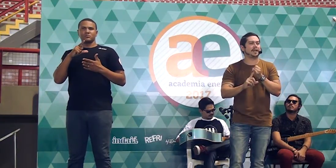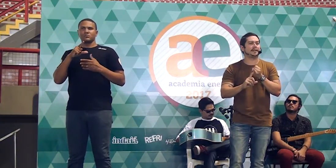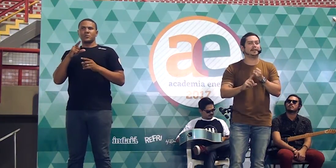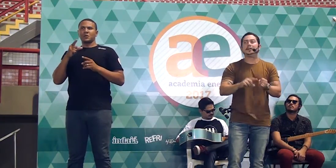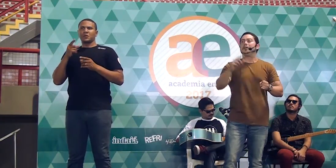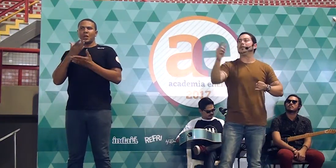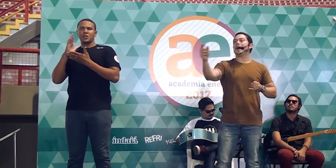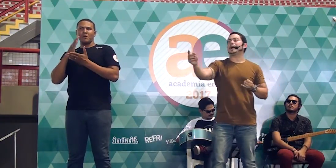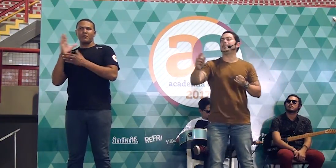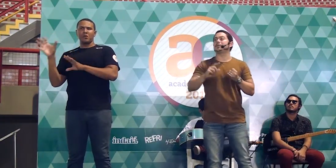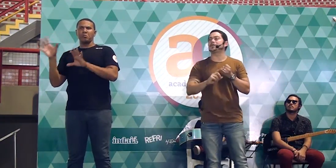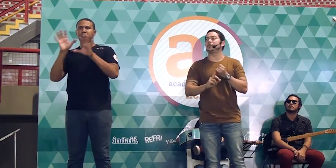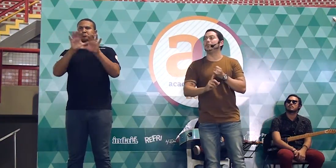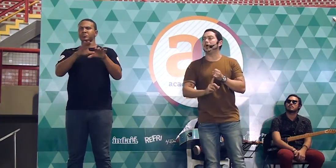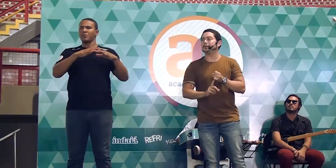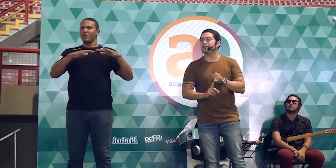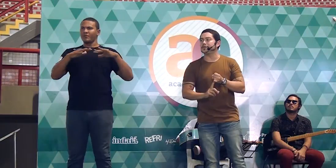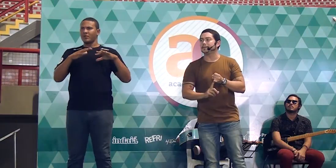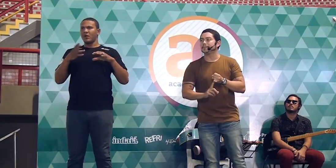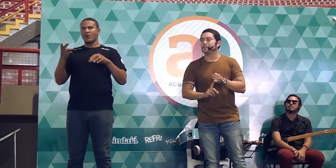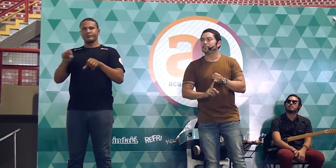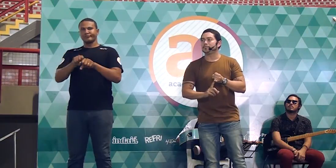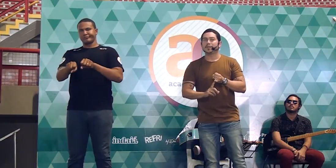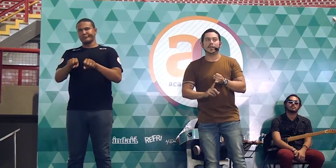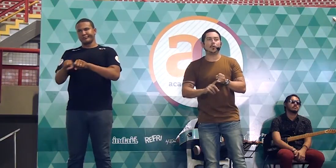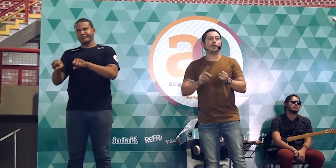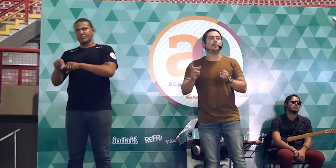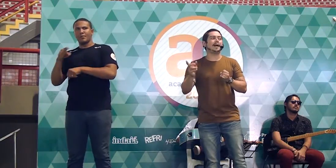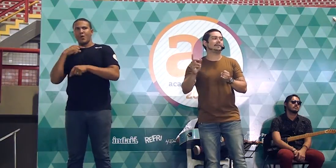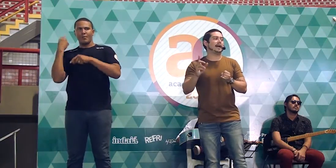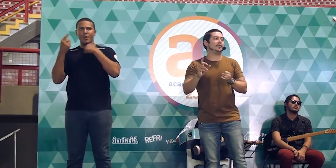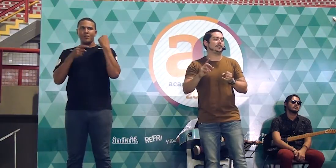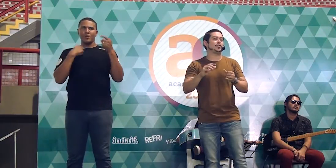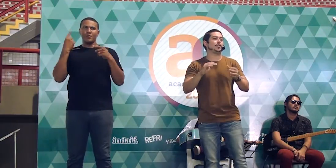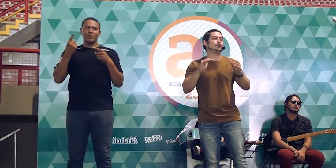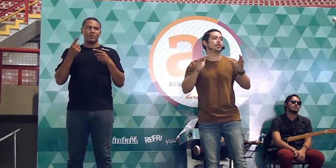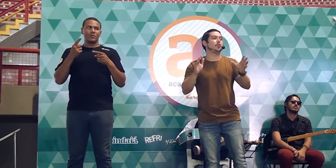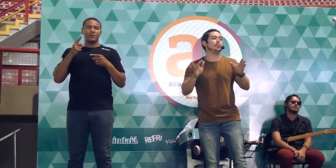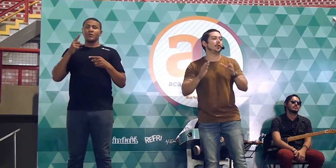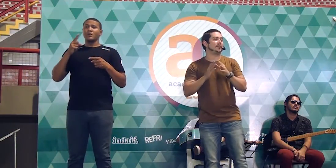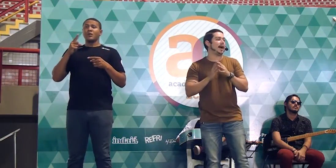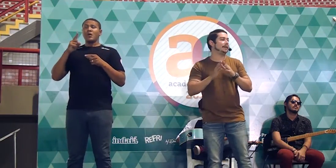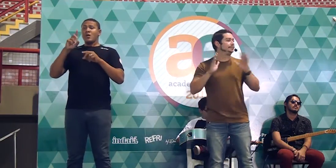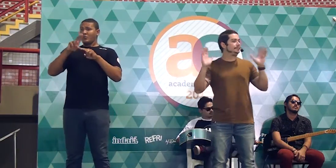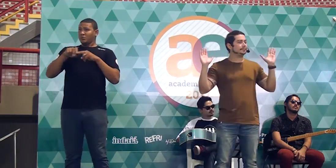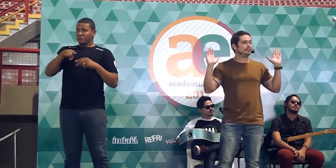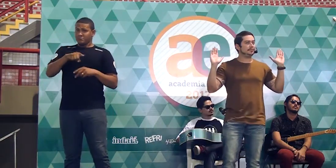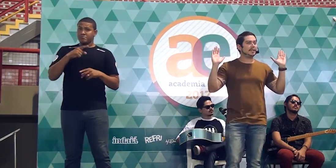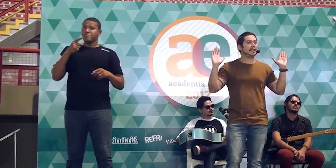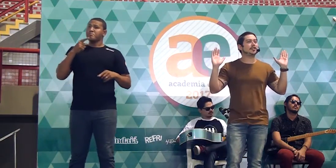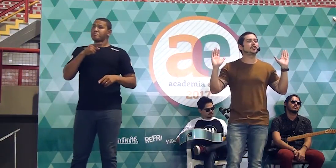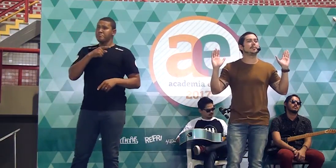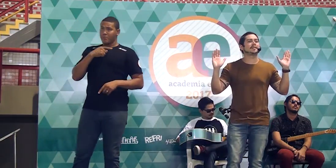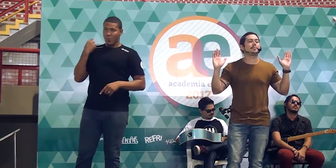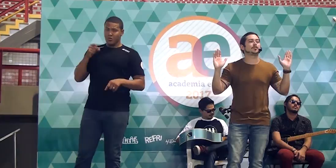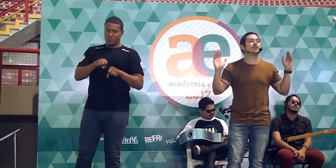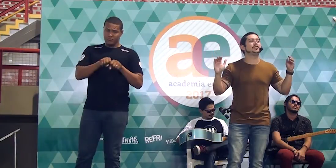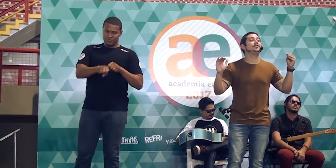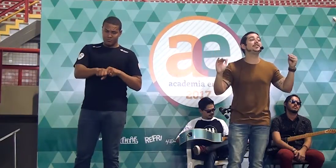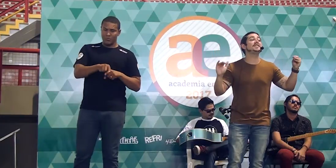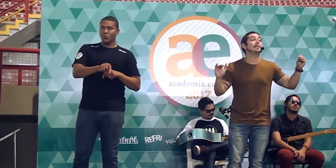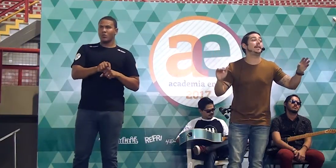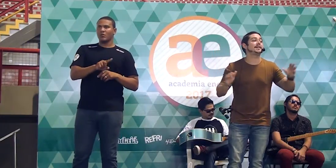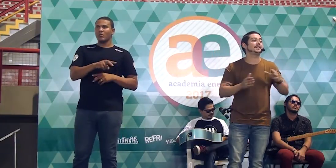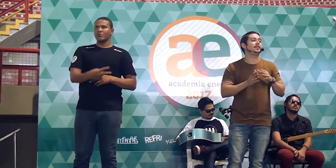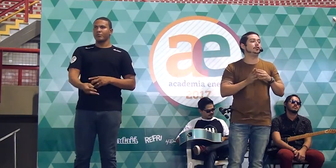de esquerda acabaram sendo mortos. E quando matava e a gente não tinha como provar, a gente chama essa pessoa